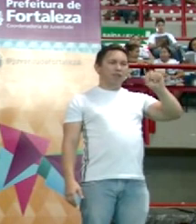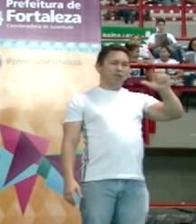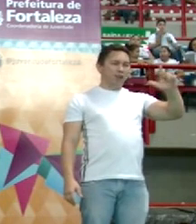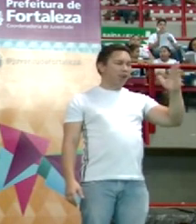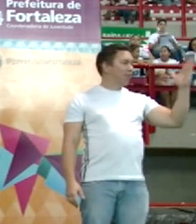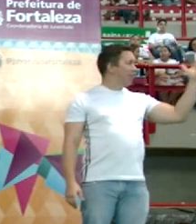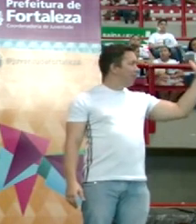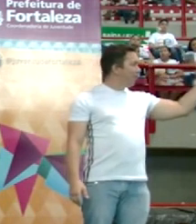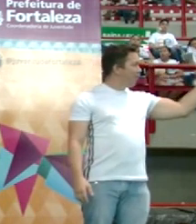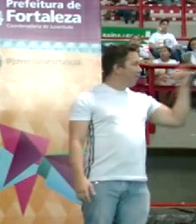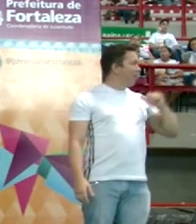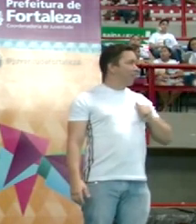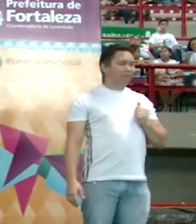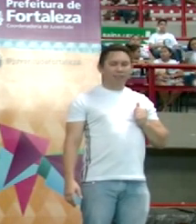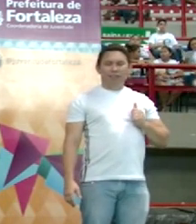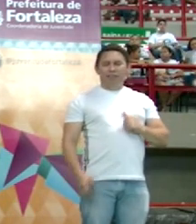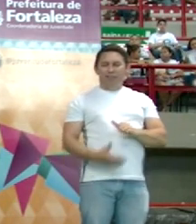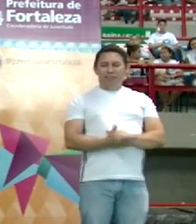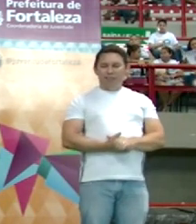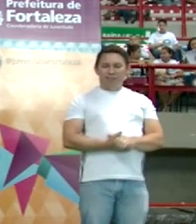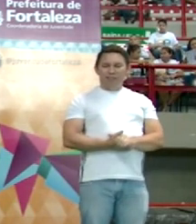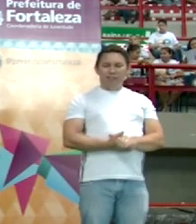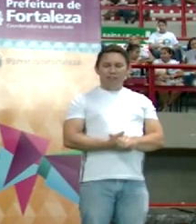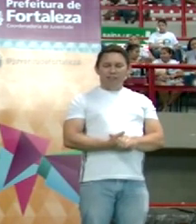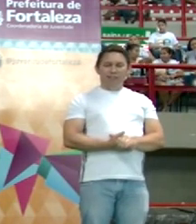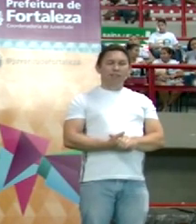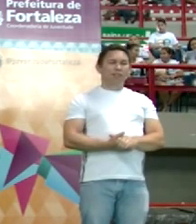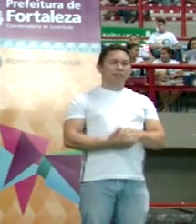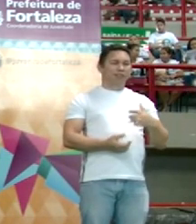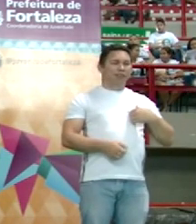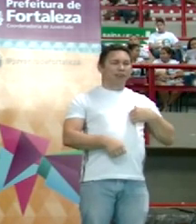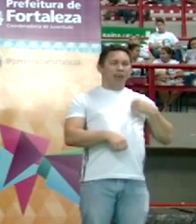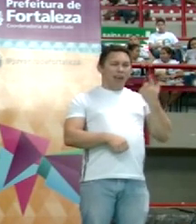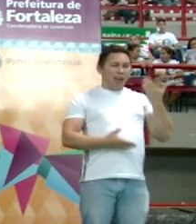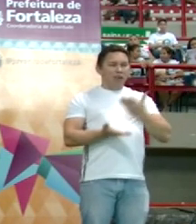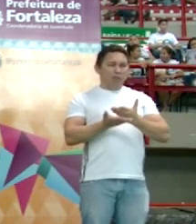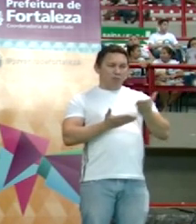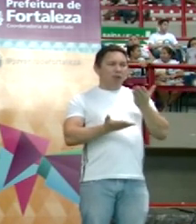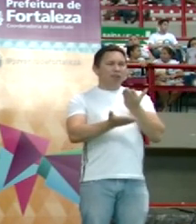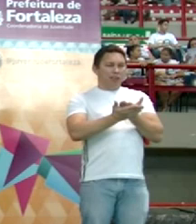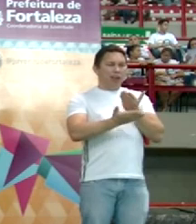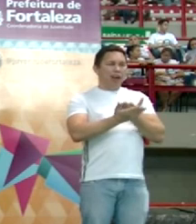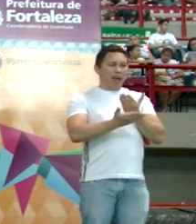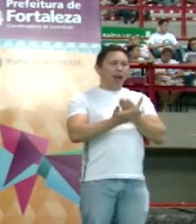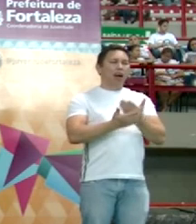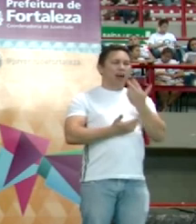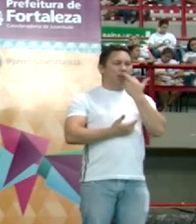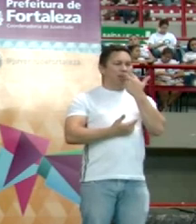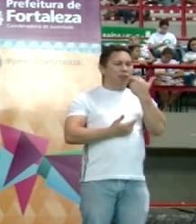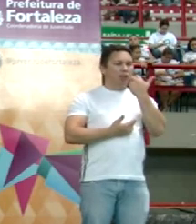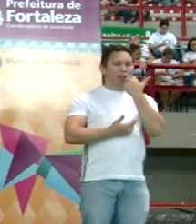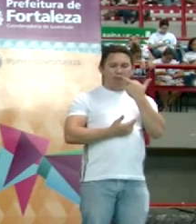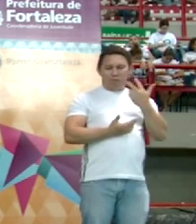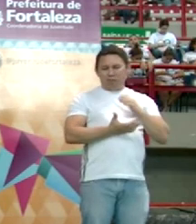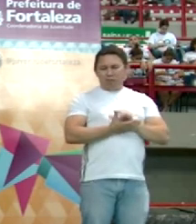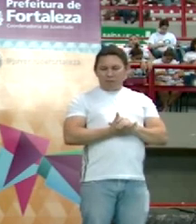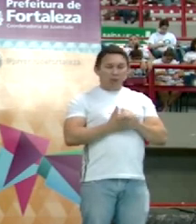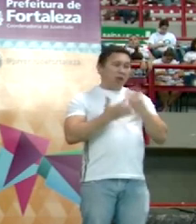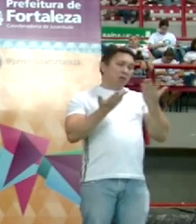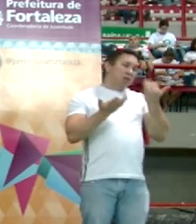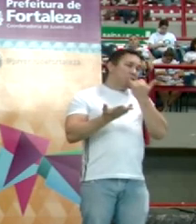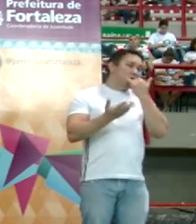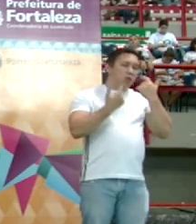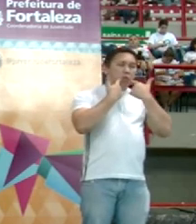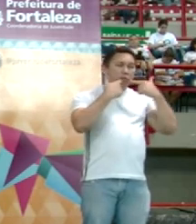telão. E vamos aqui para o momento da área de linguagens. Tá bom? Você